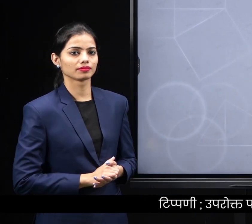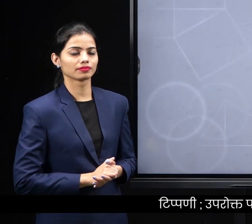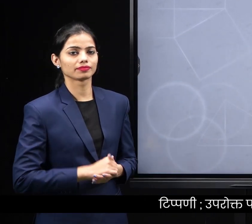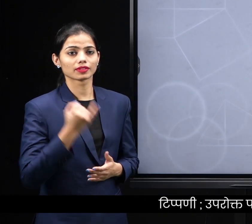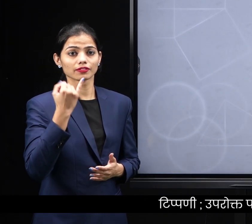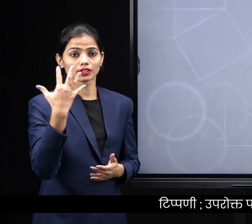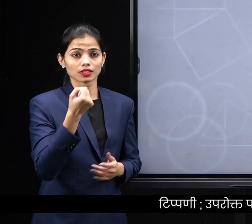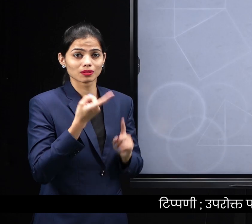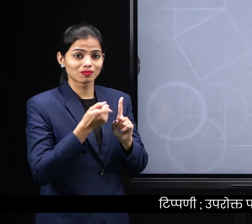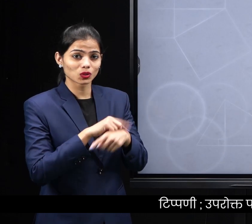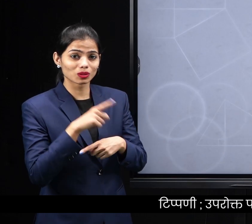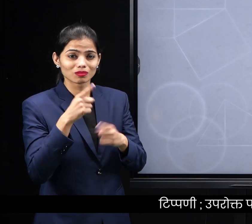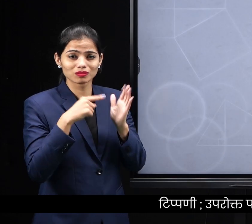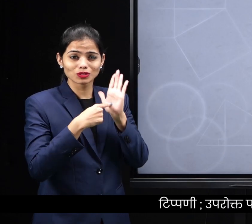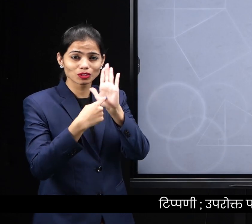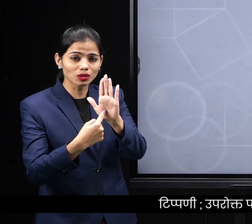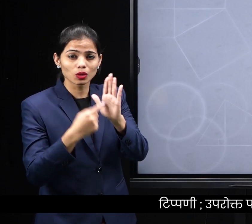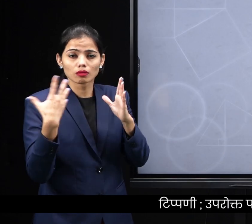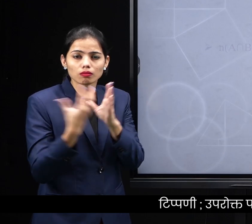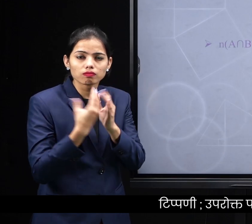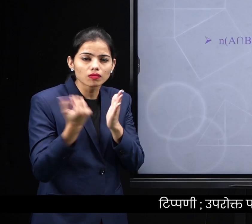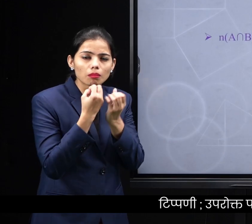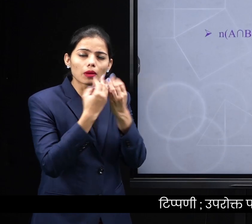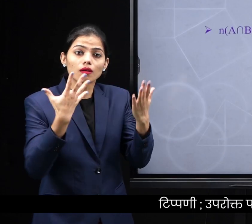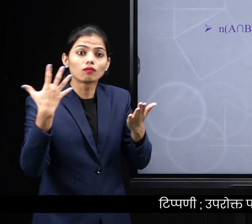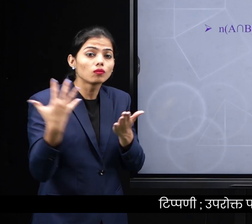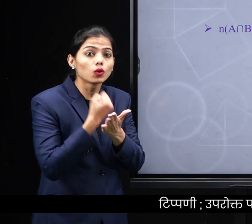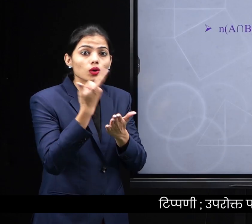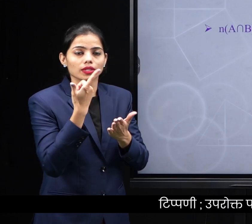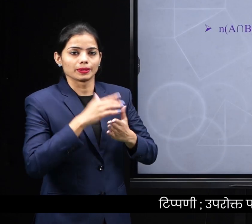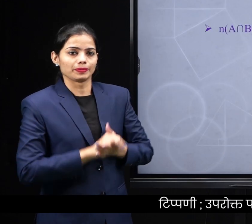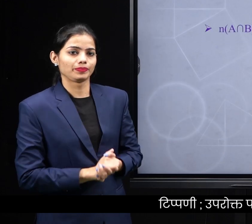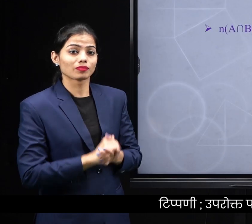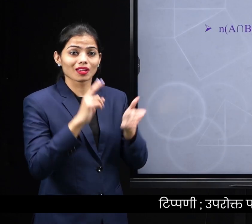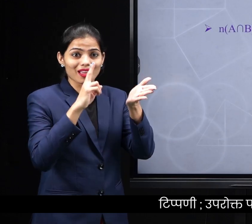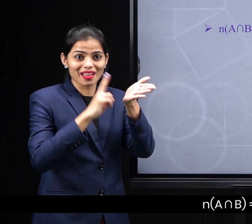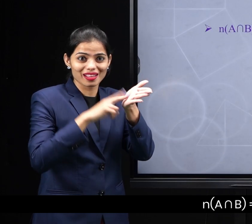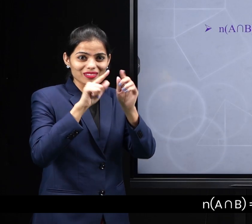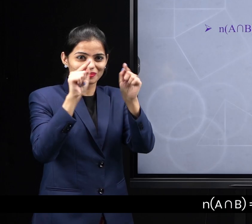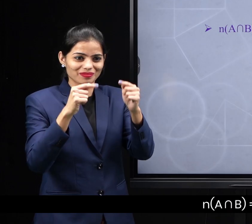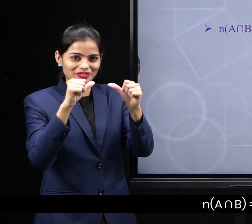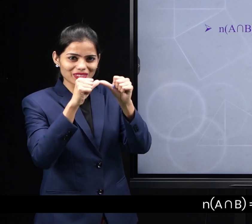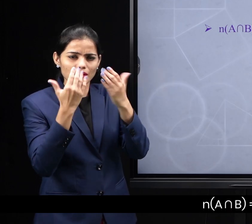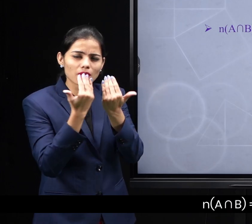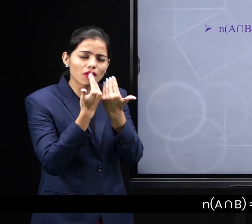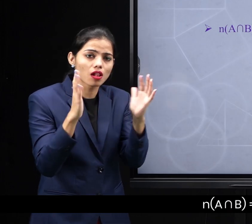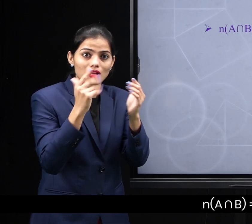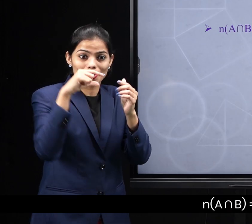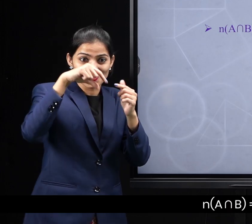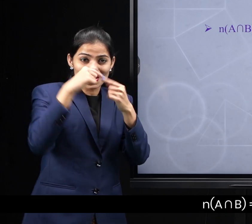टिप्पणी उपरोक्त परिणामों से हम प्राप्त कर सकते हैं कि n इंटू A